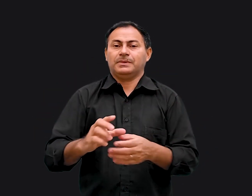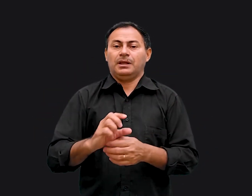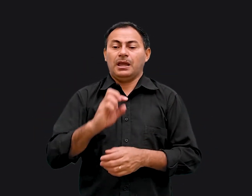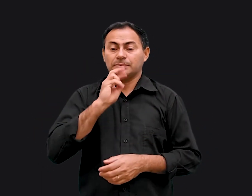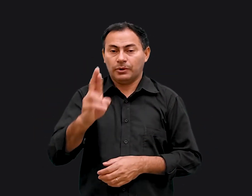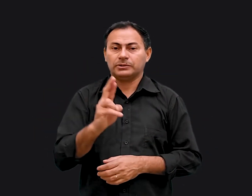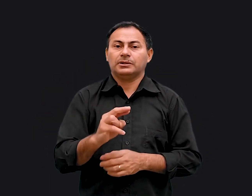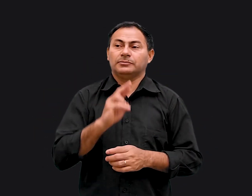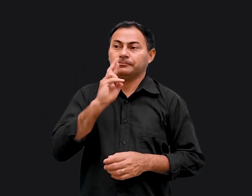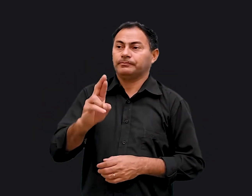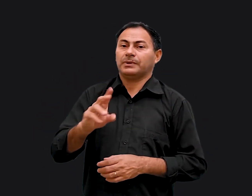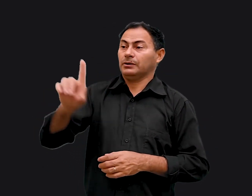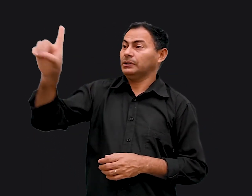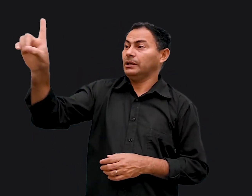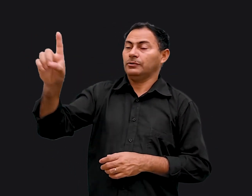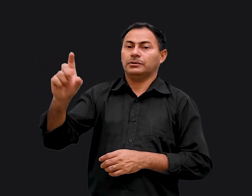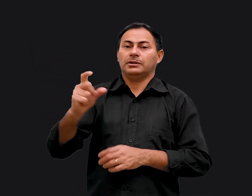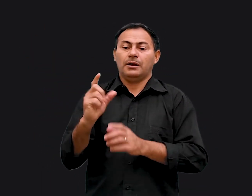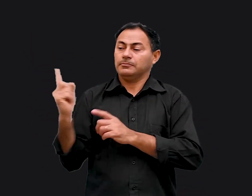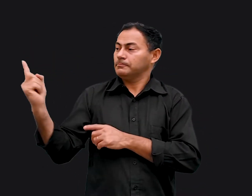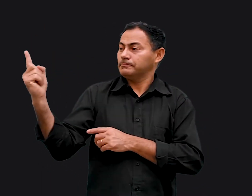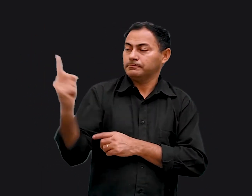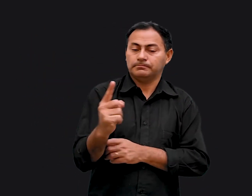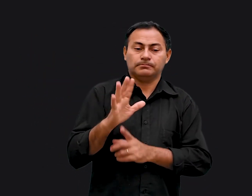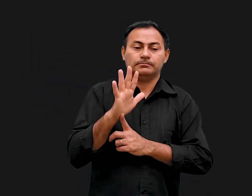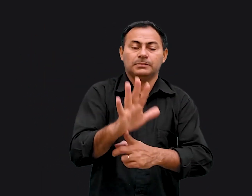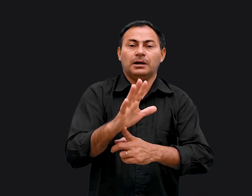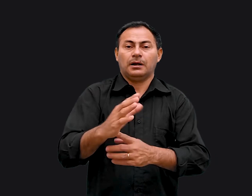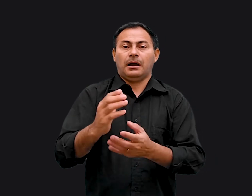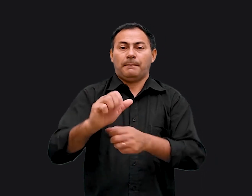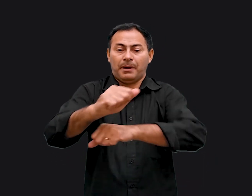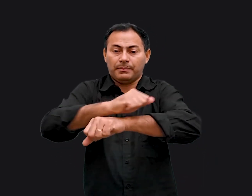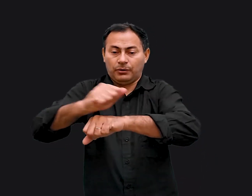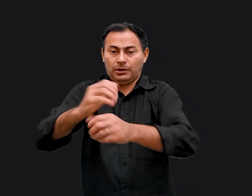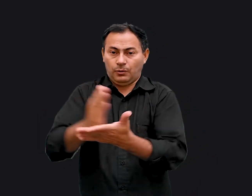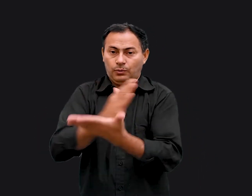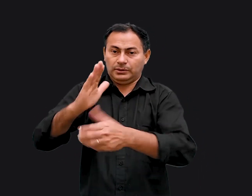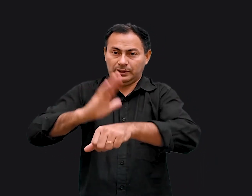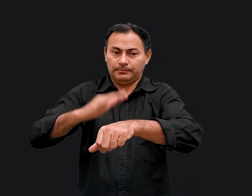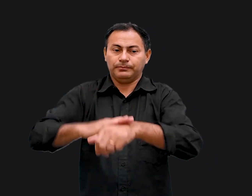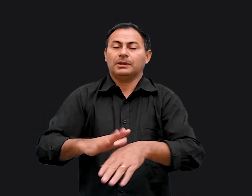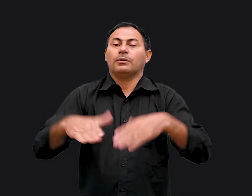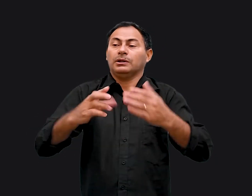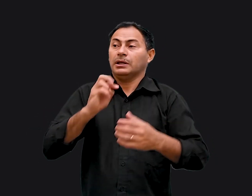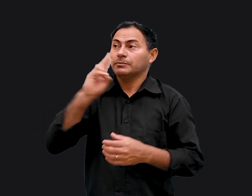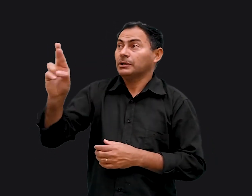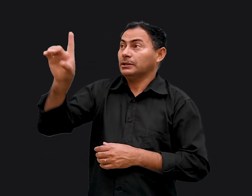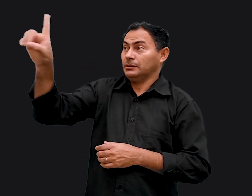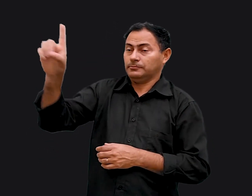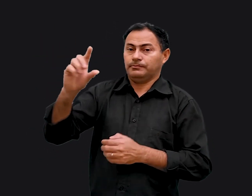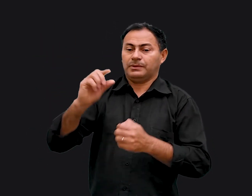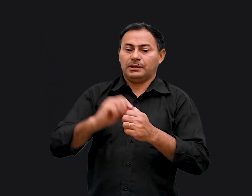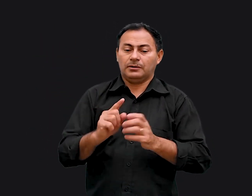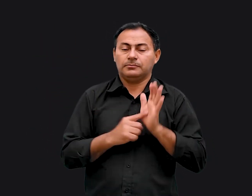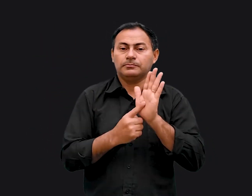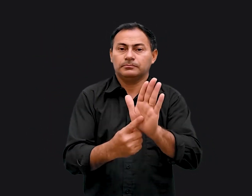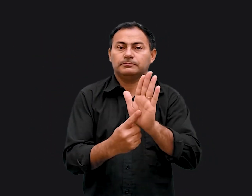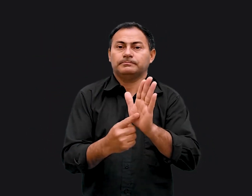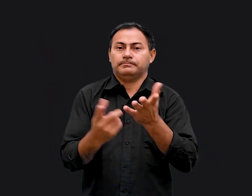foi construído em resposta ao Deus que estava aparecendo para Abraão há algum tempo. Quando ele respondeu ao Deus que estava aparecendo para